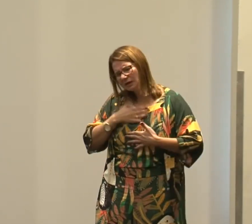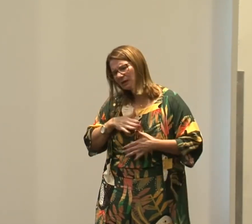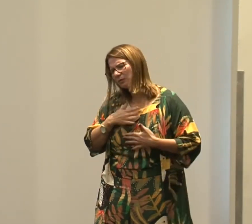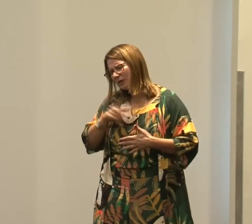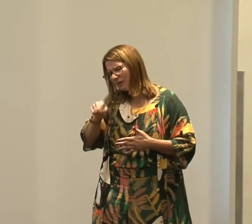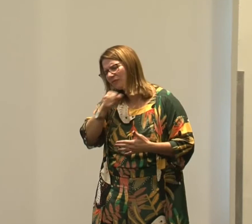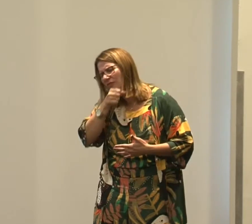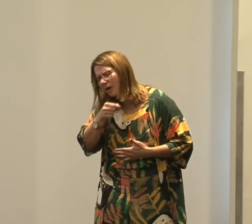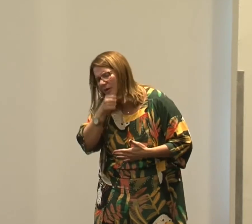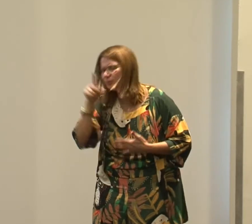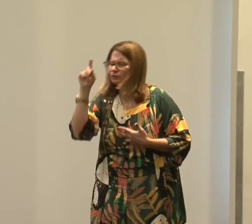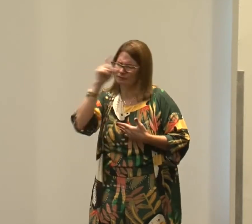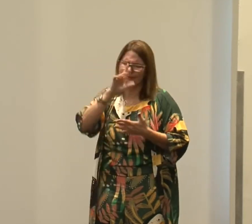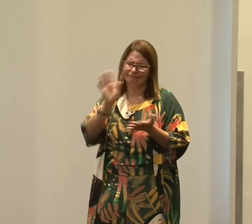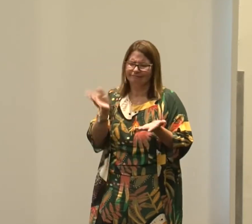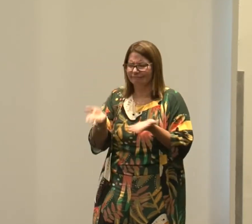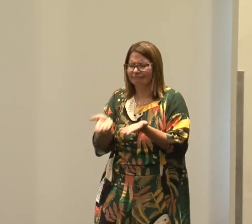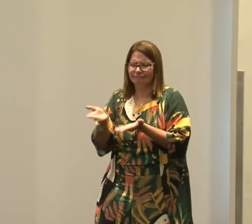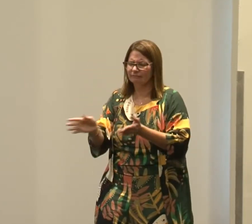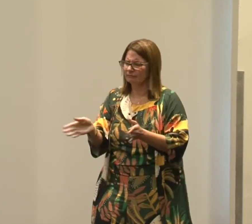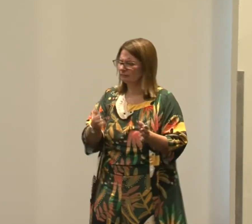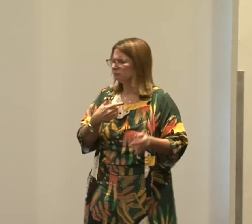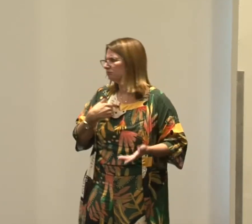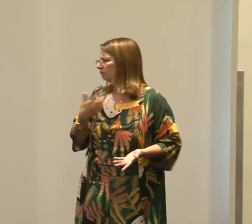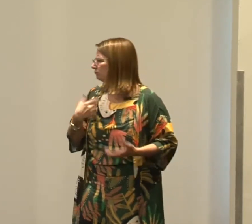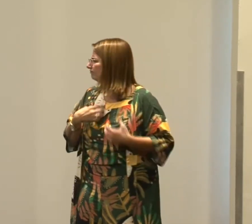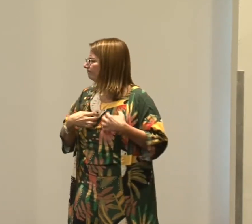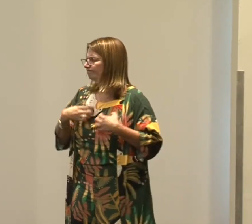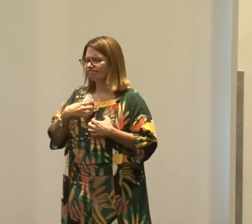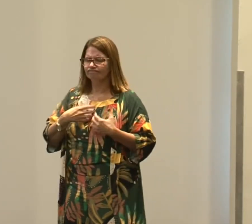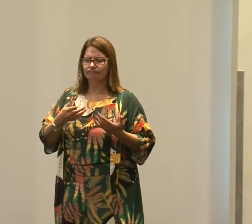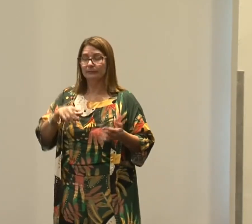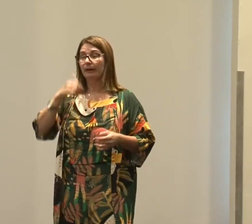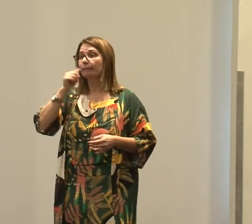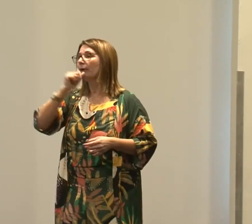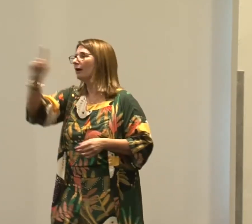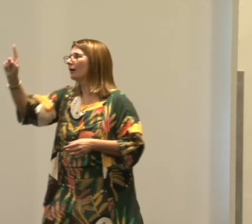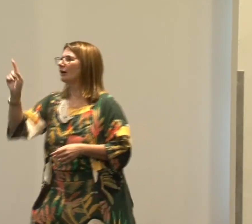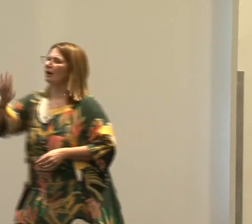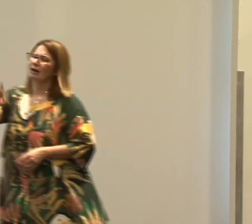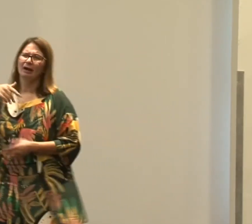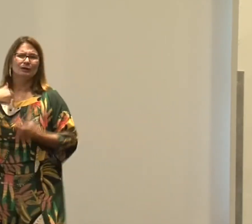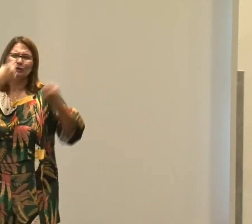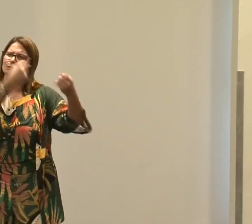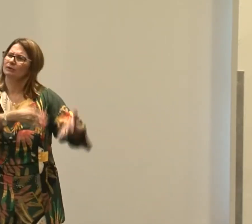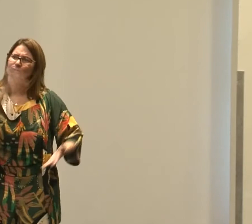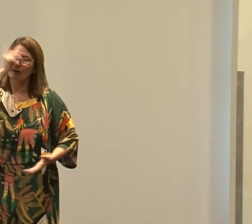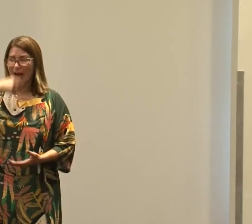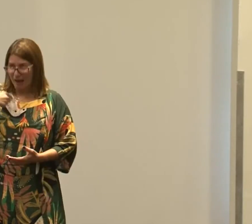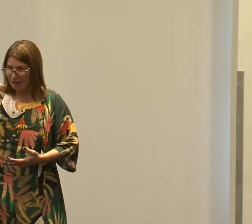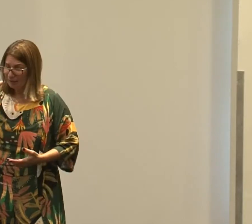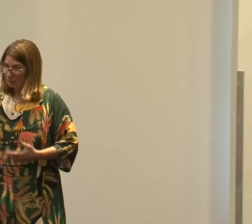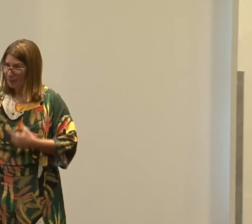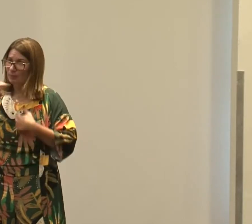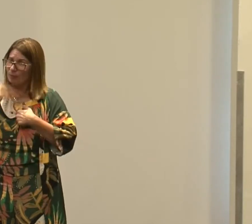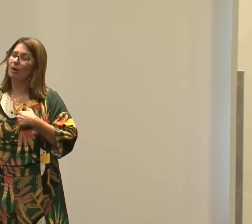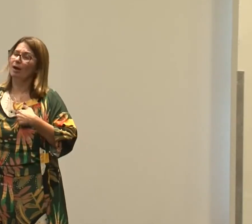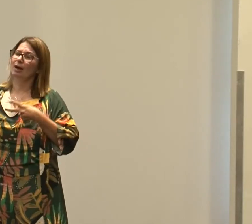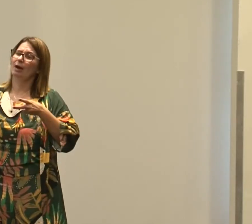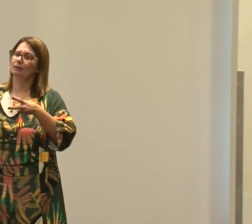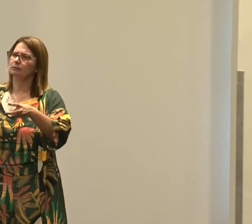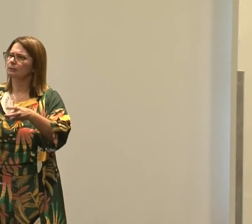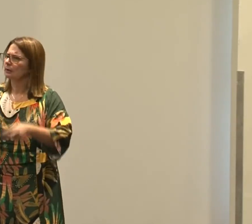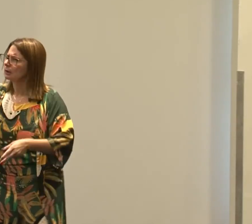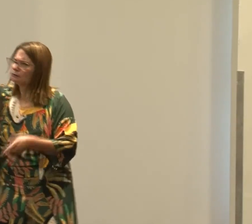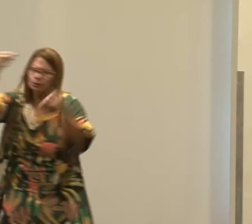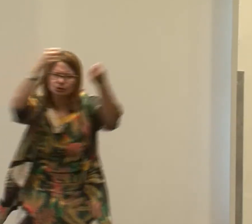eu fico assim, mas calma, é assim, é normal, a idade. Mas isso me causava uma angústia e depois a mãe não conseguia